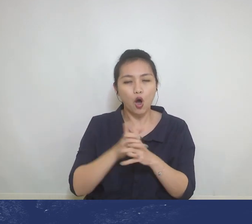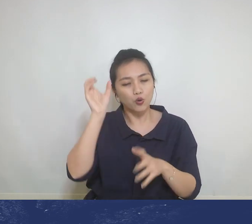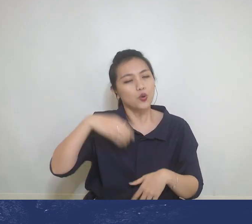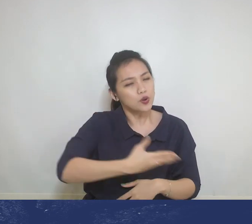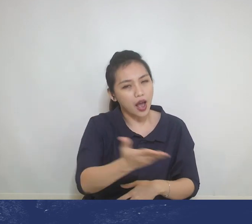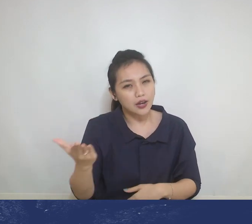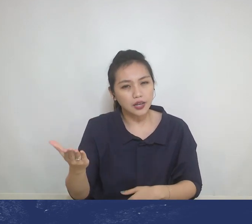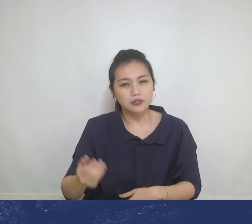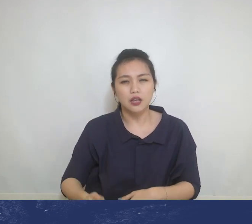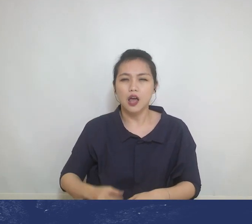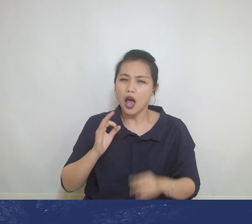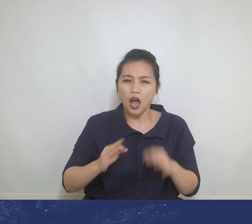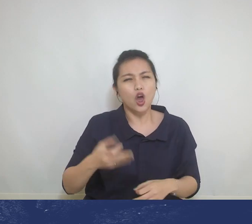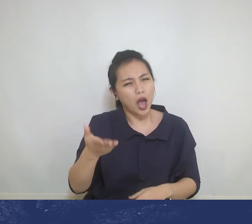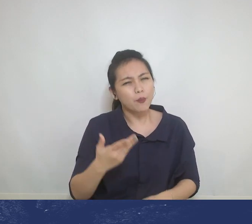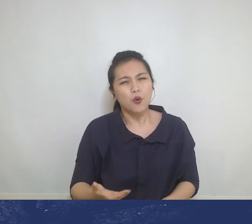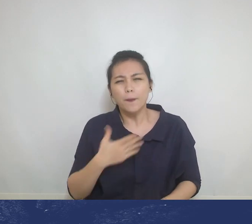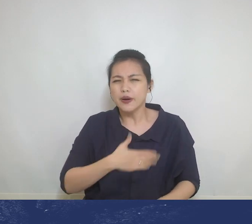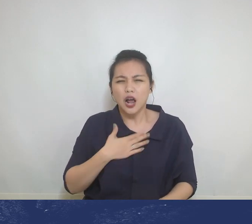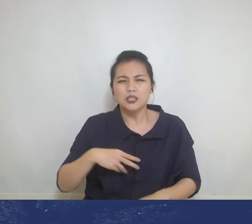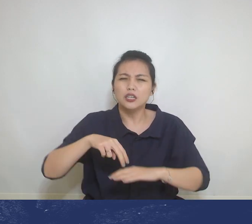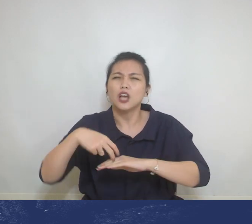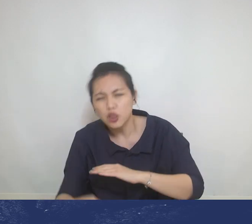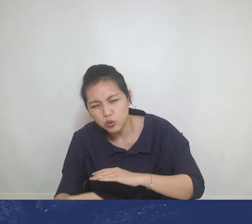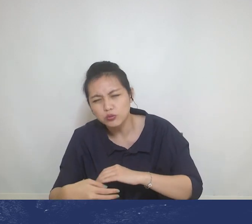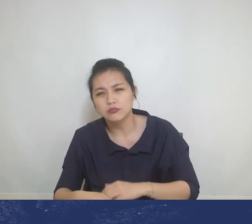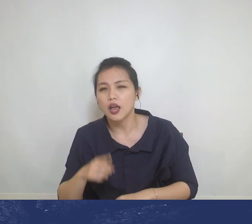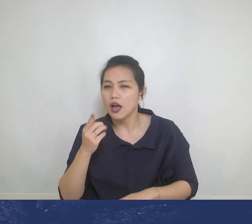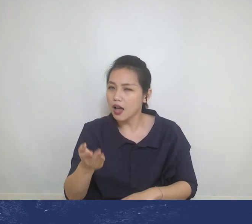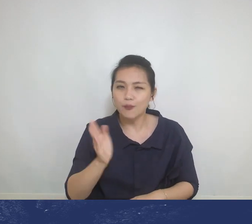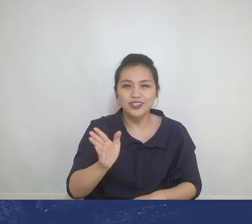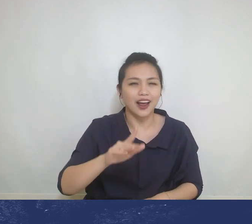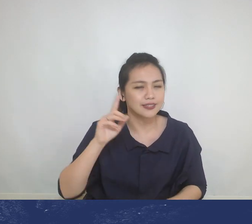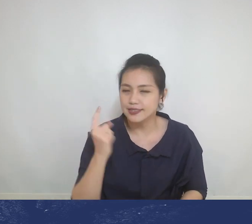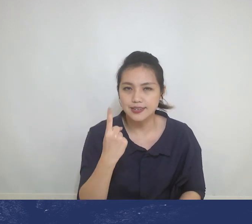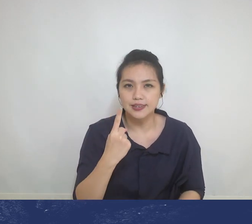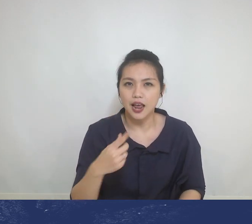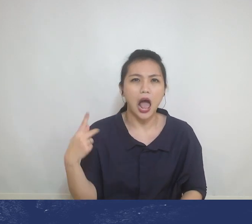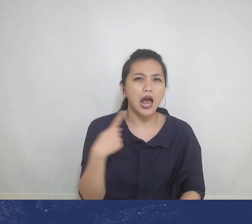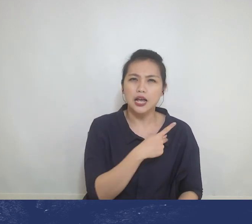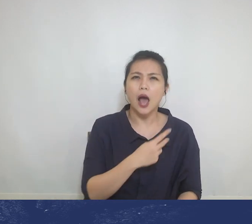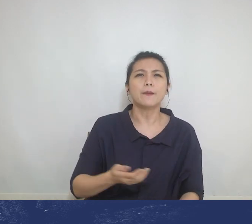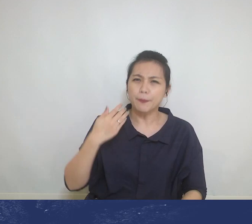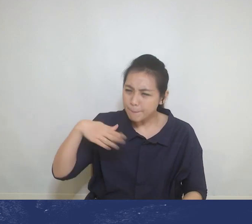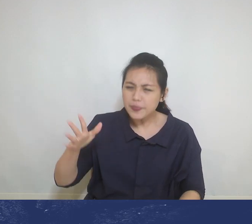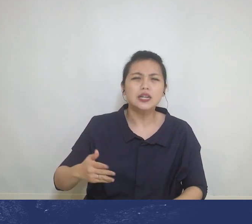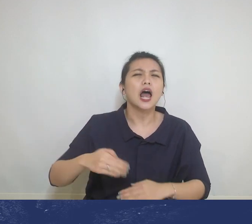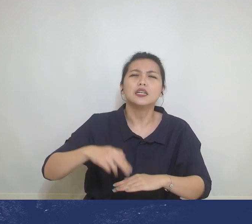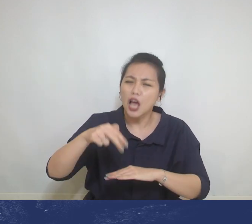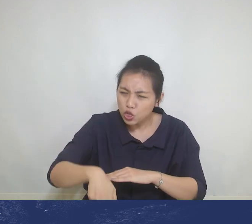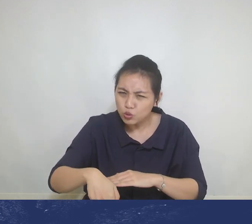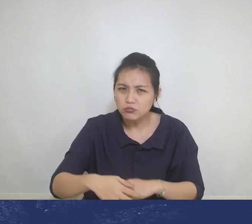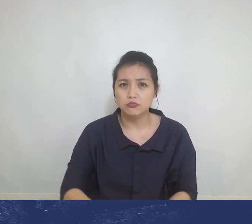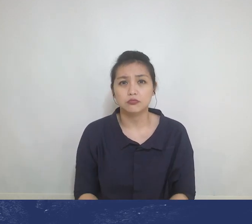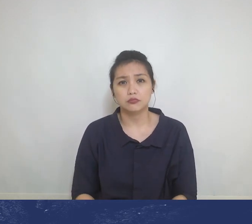untuk kalian semua. Kalau kalian merasa kalian terpelecok, you're not alone. Kalian tidak sendiri. Kami pun pernah